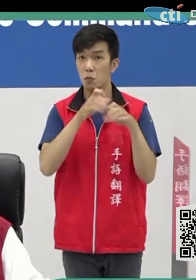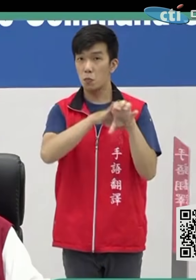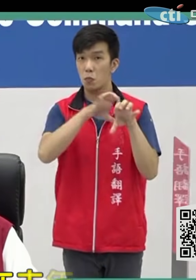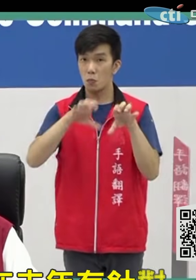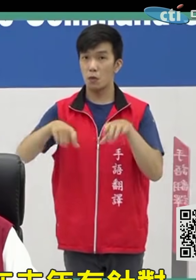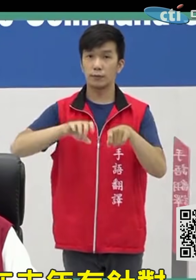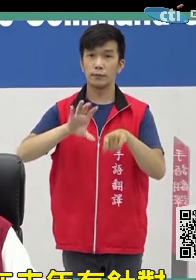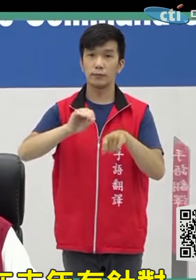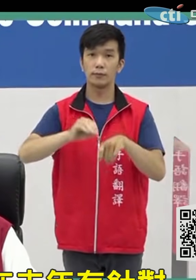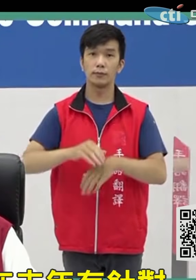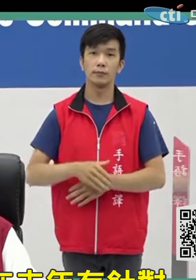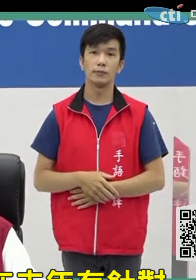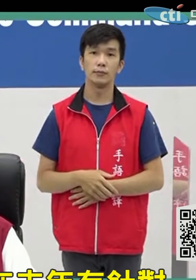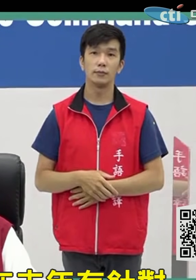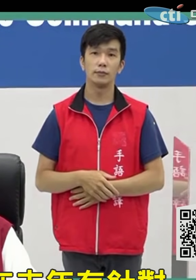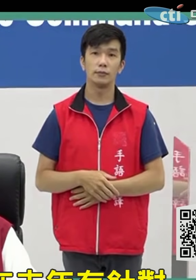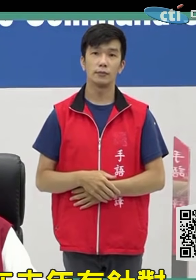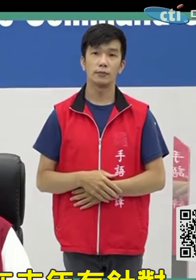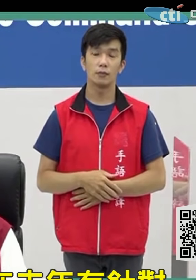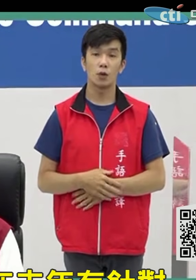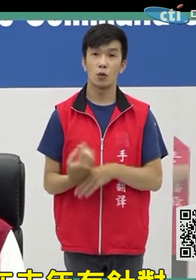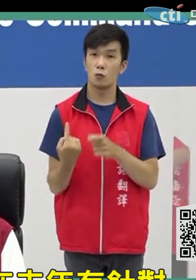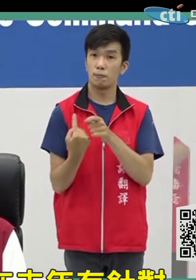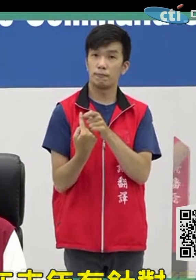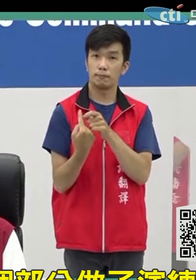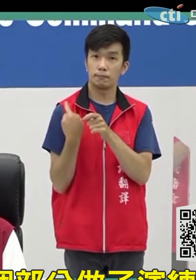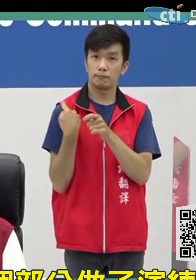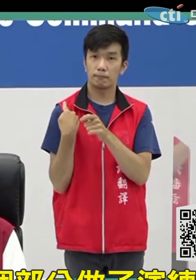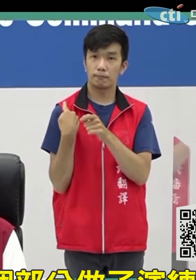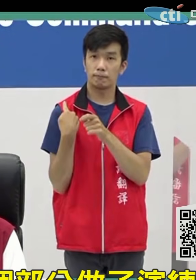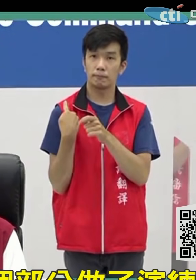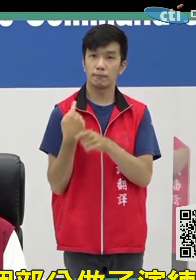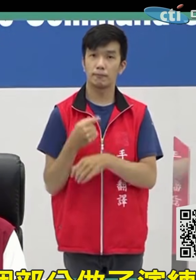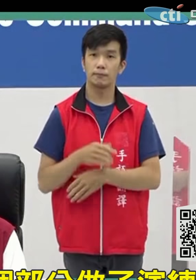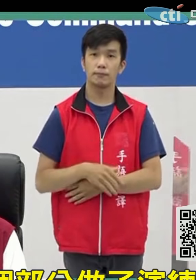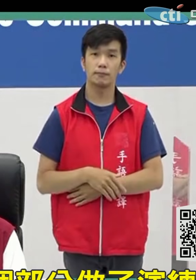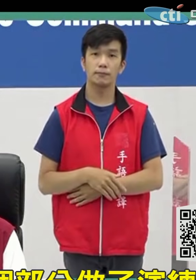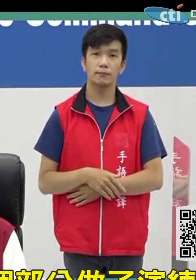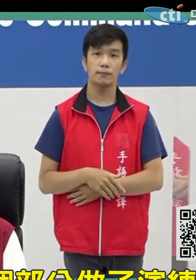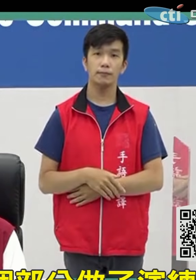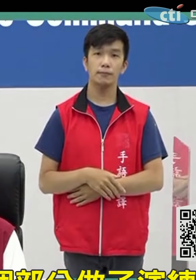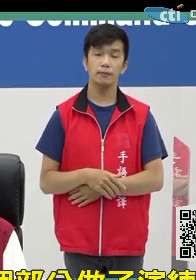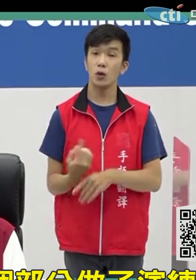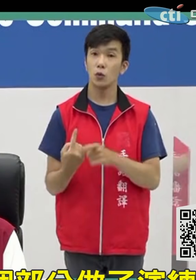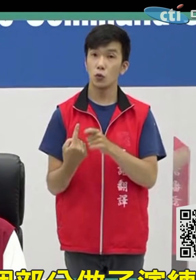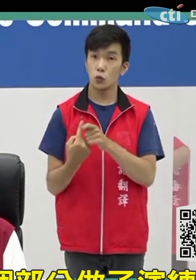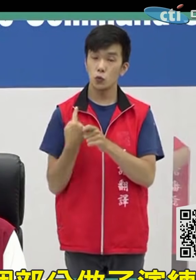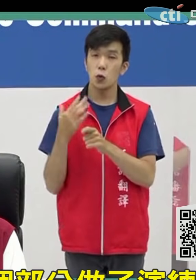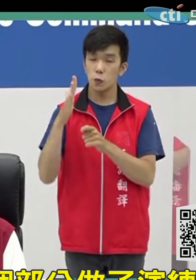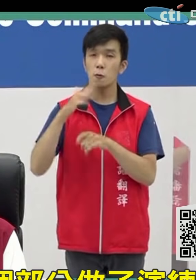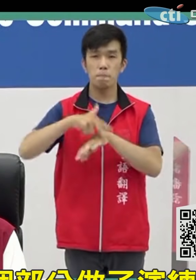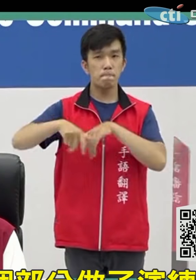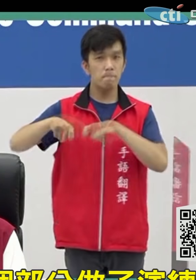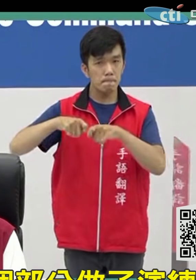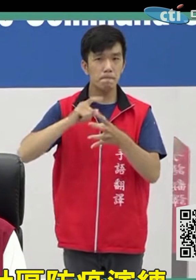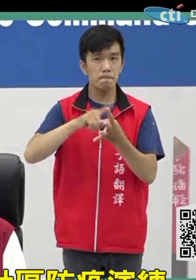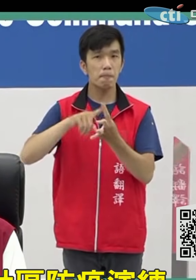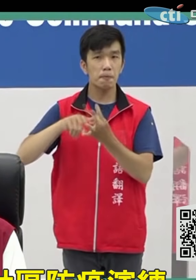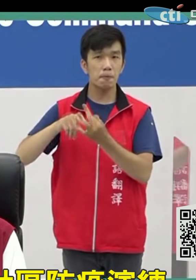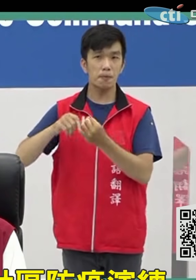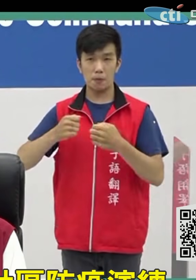我们在去年有针对这个几个部分做了演练，包